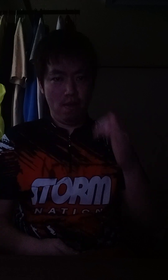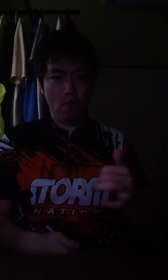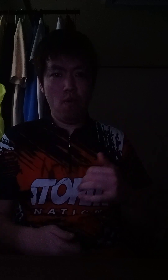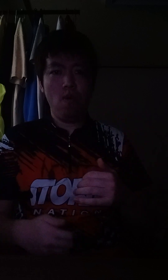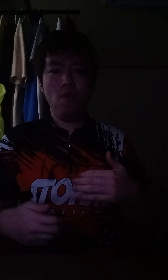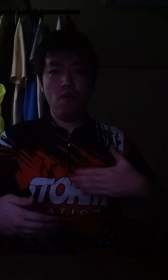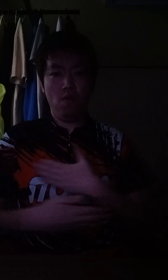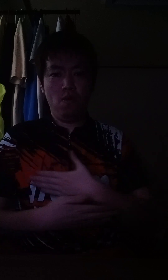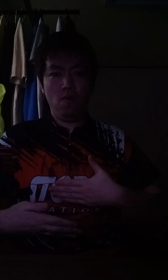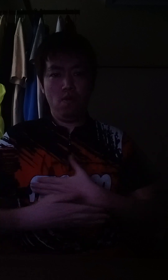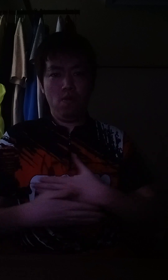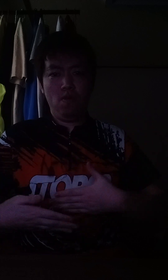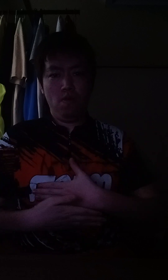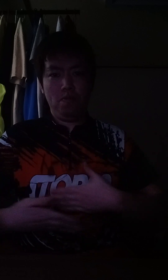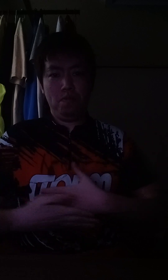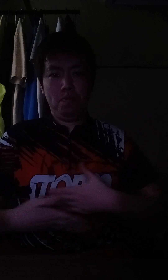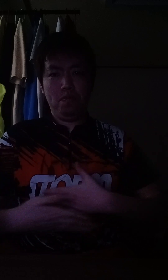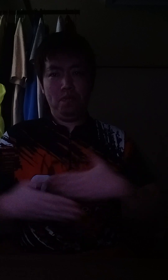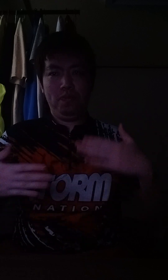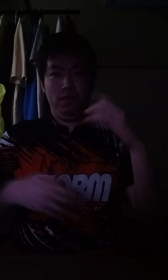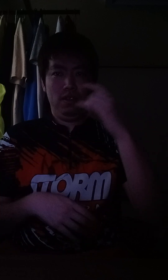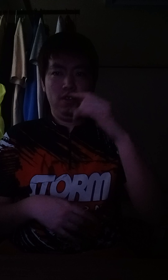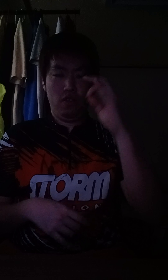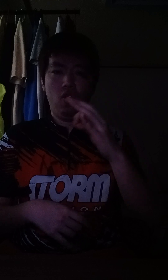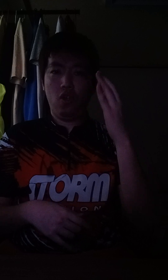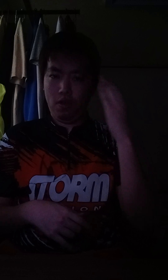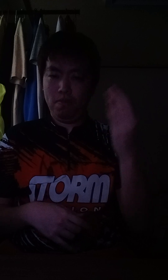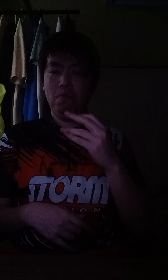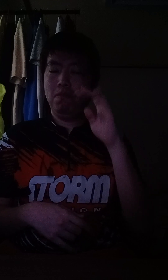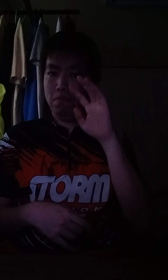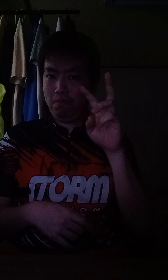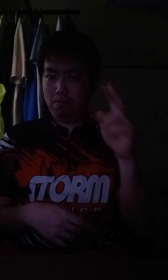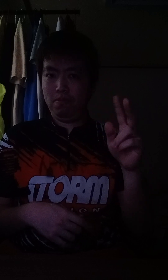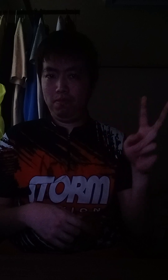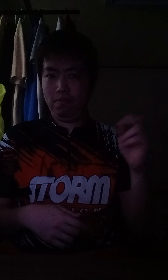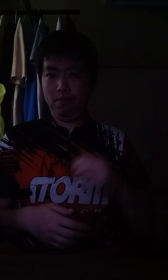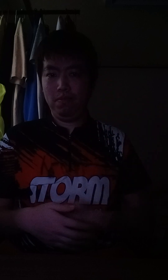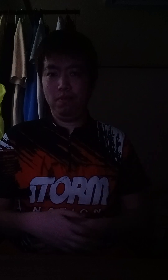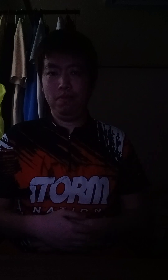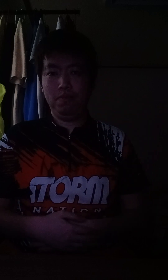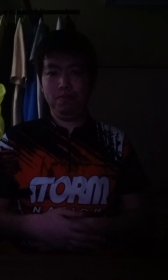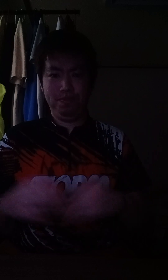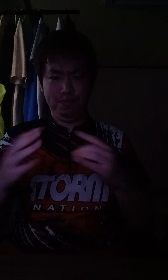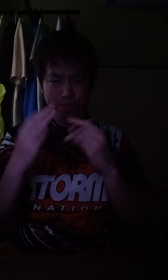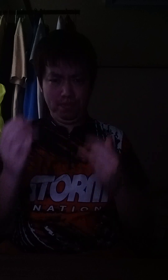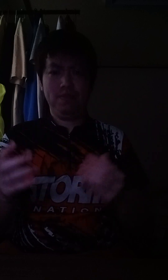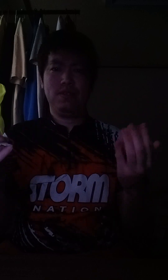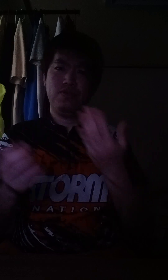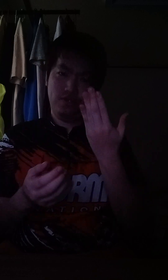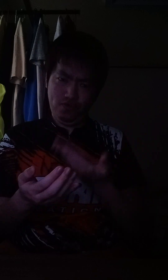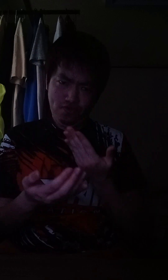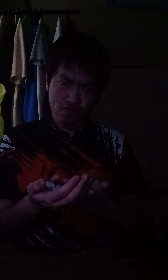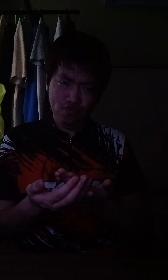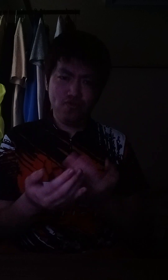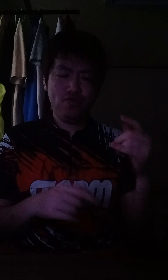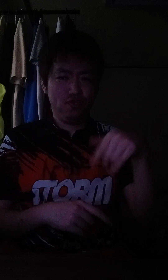몫. 깨끗하게 씻기는 일은 엄마의 몫입니다. 매일 하는 일이 힘들 법도 한데